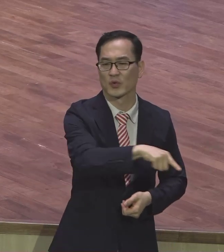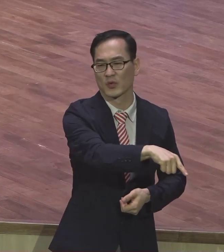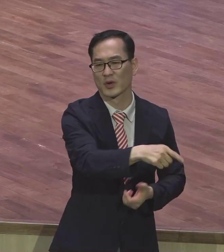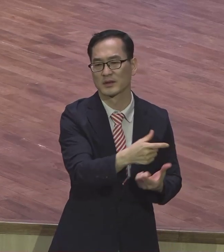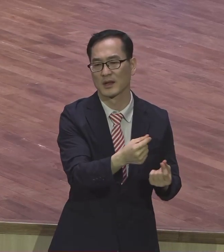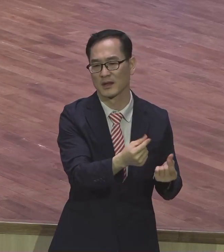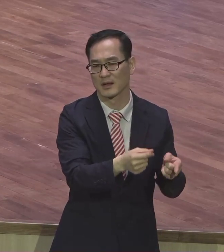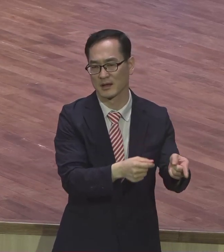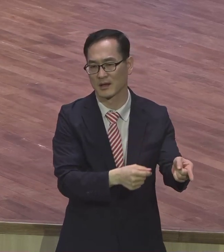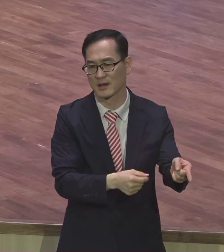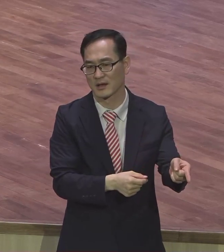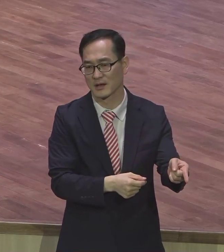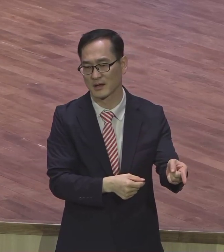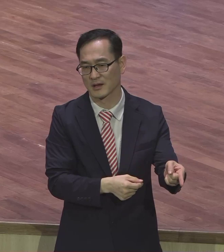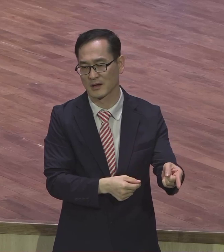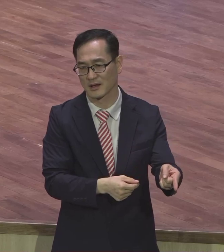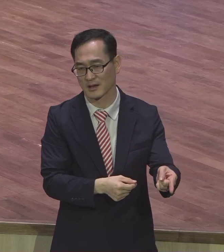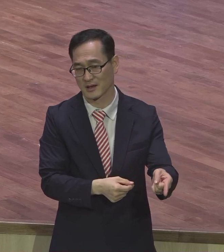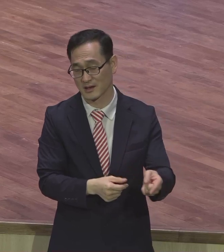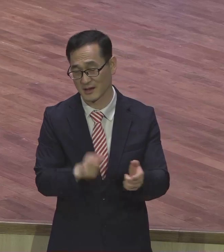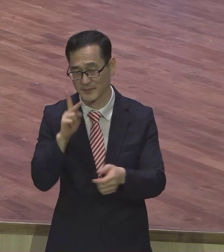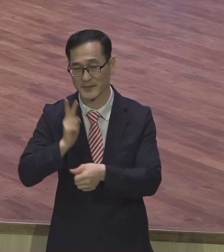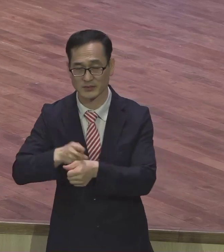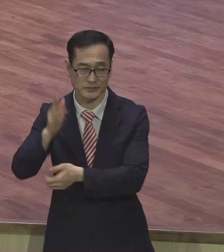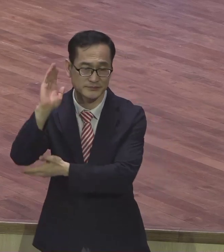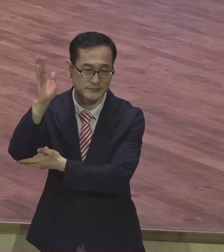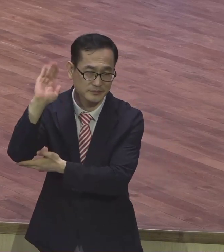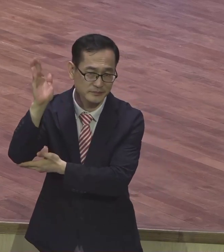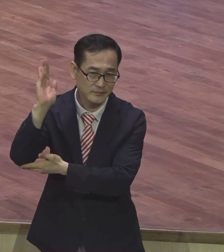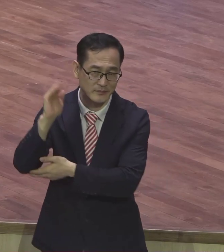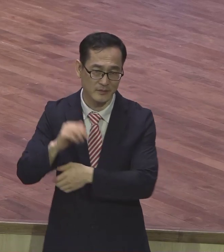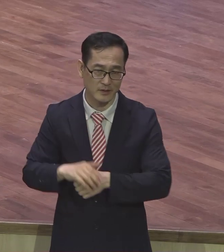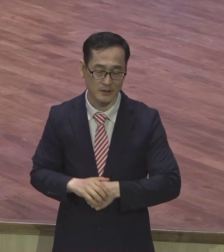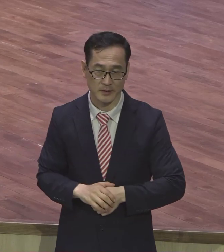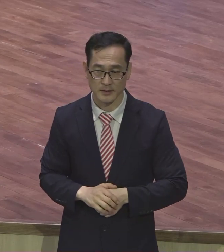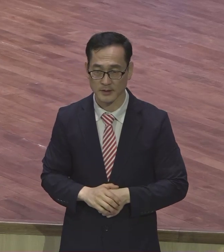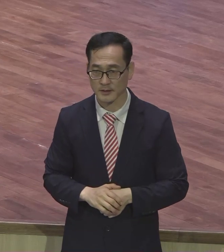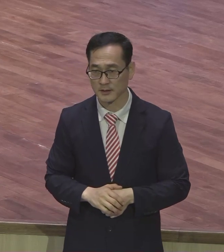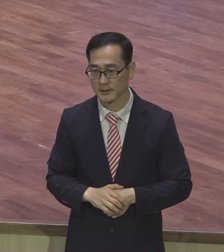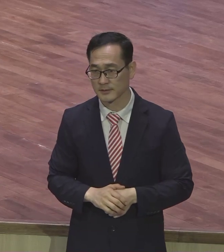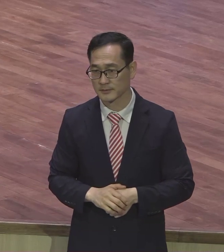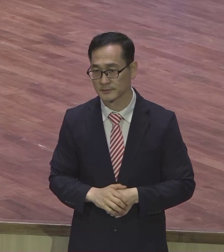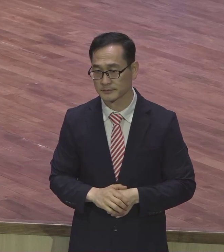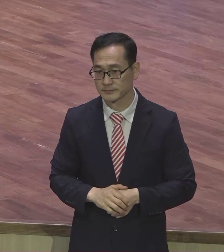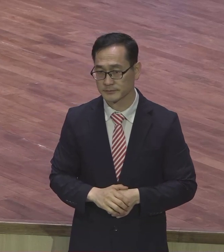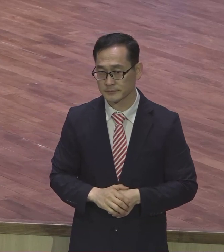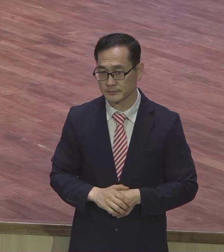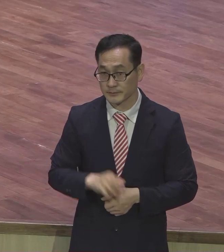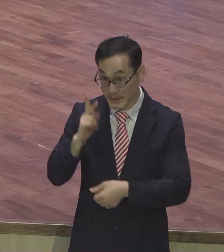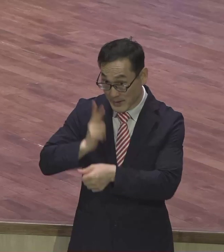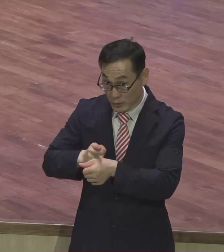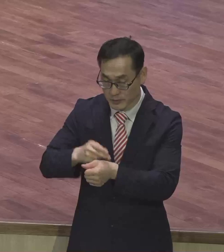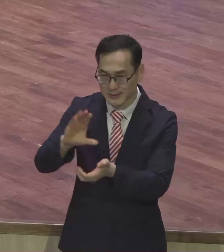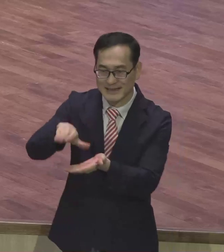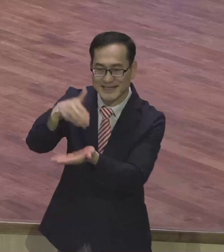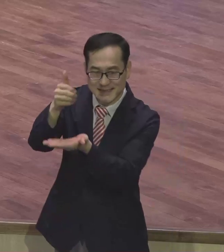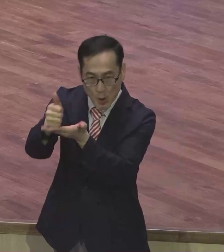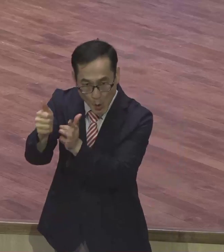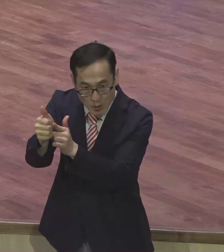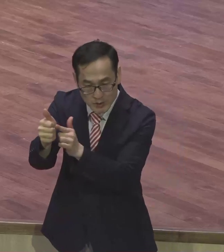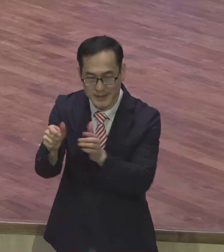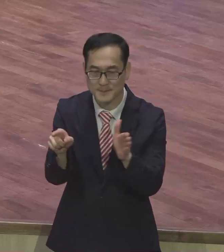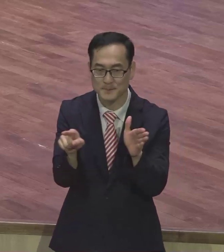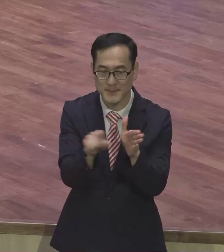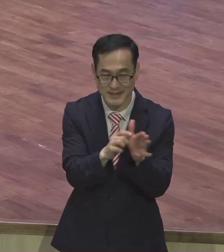그렇게 말하고 있어요 그러면서 4절에 이렇게 선부합니다 그리스도는 모든 믿는